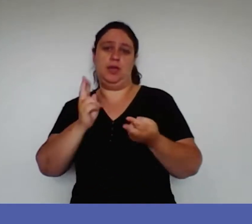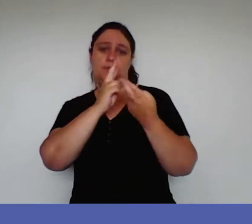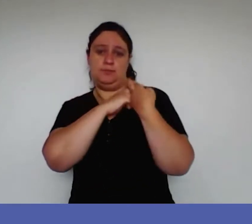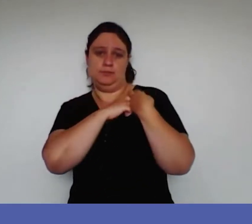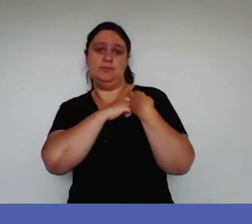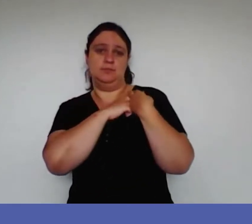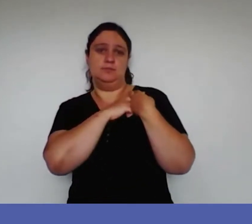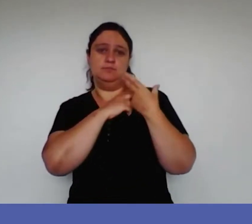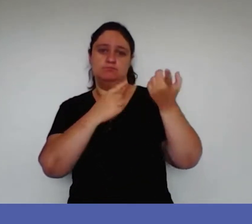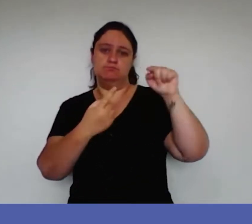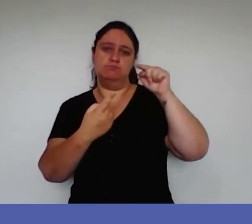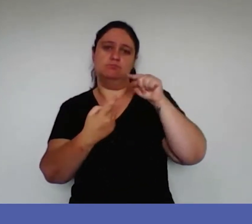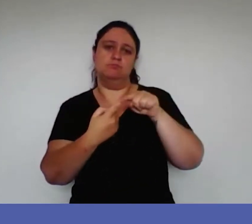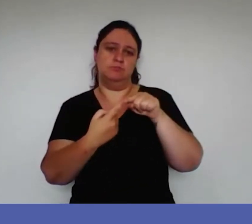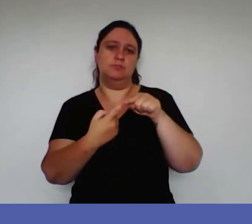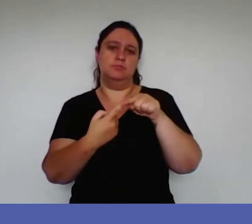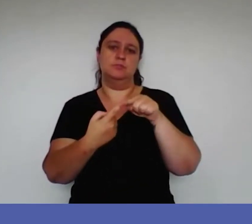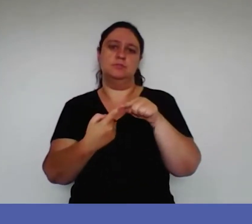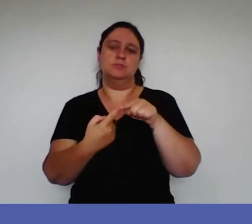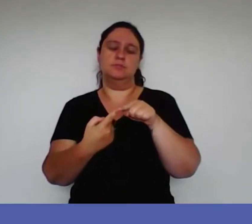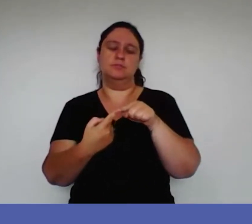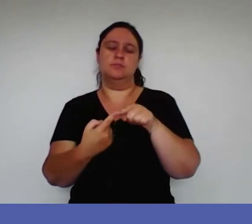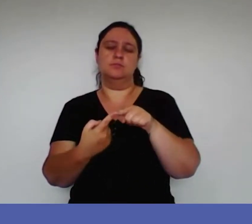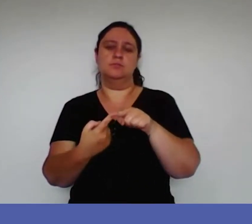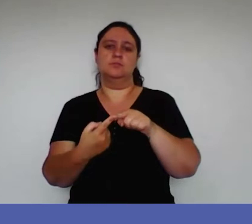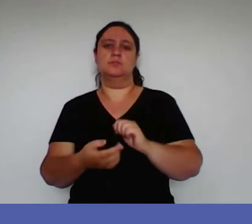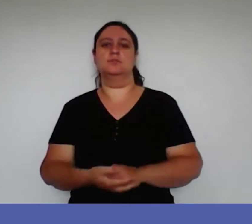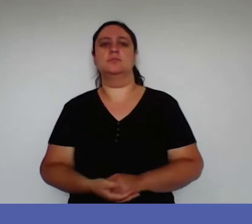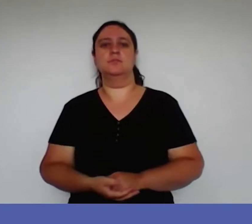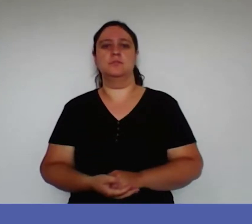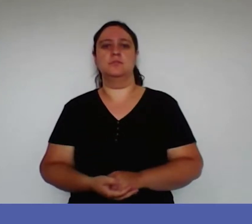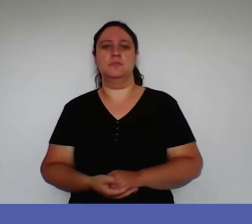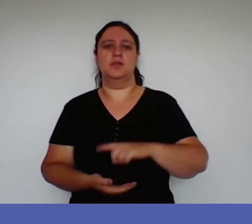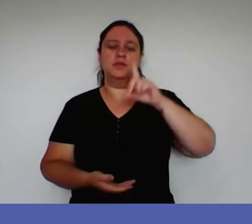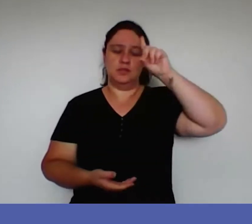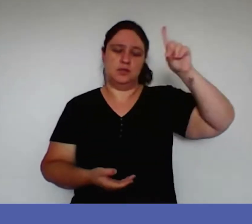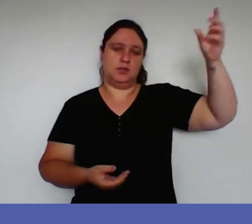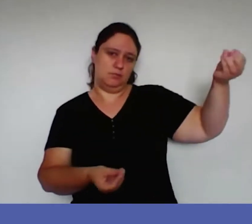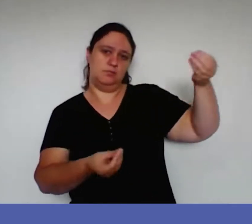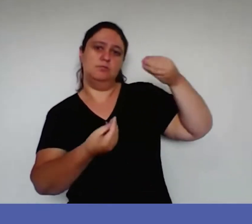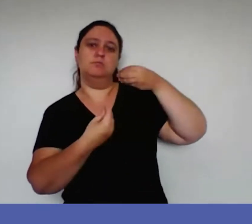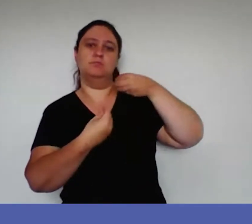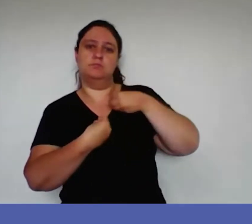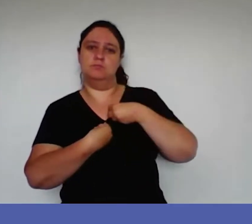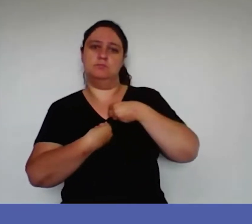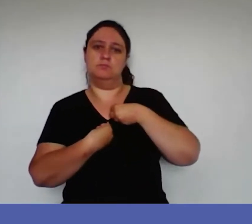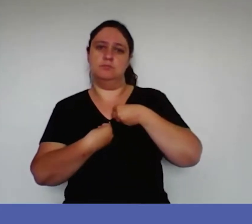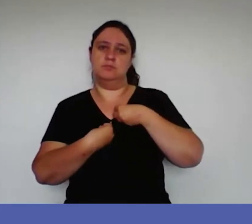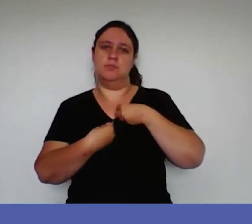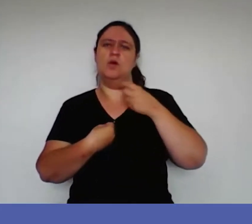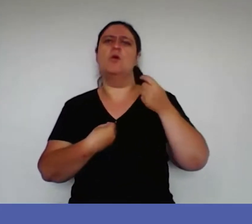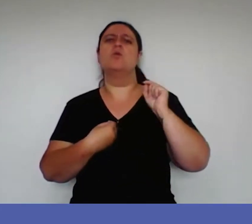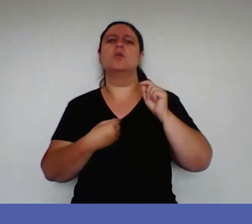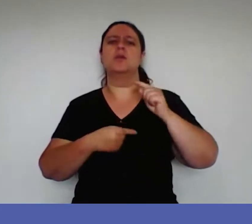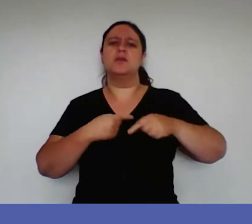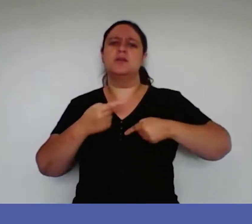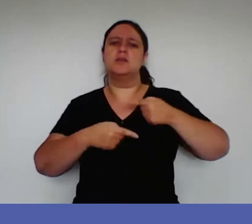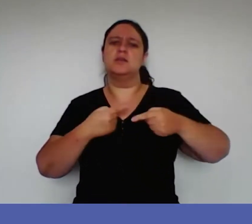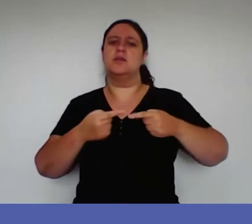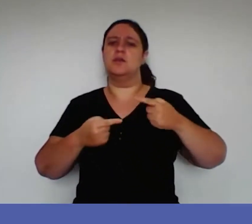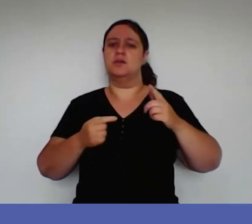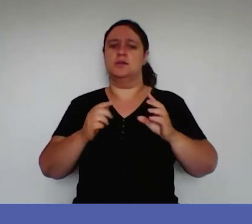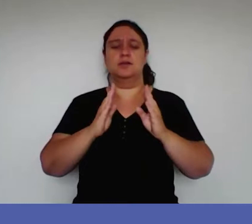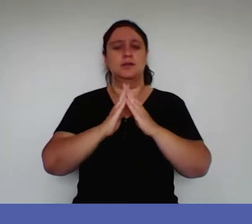uma comissão, uma incumbência por Deus o Pai, para o quê? Para gerar a igreja e para edificar a